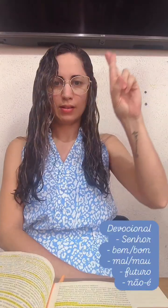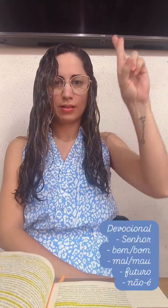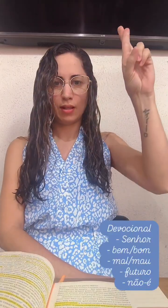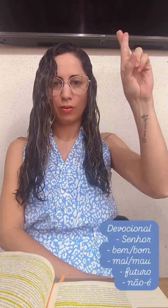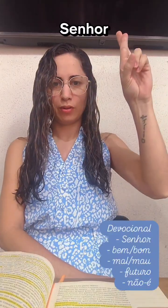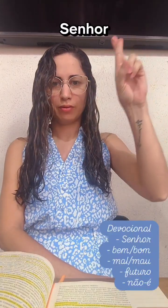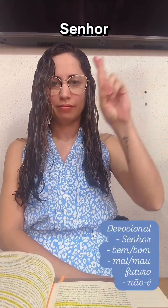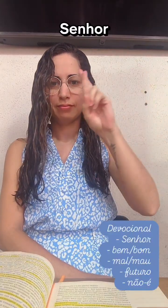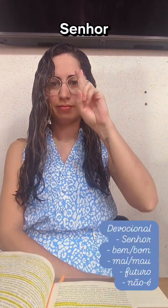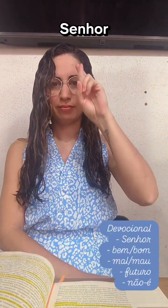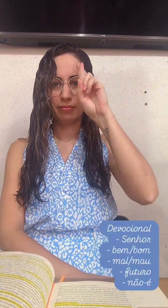Senhor.